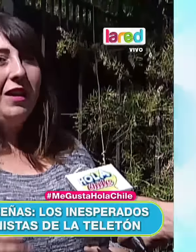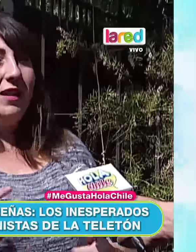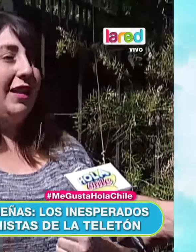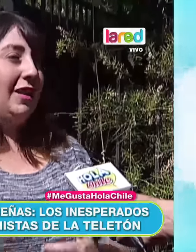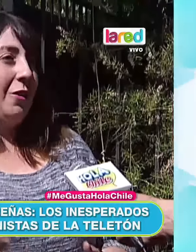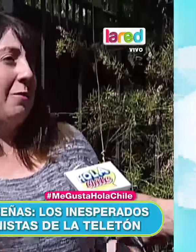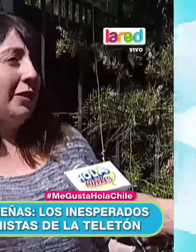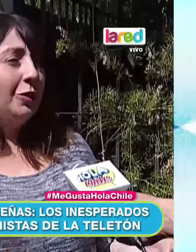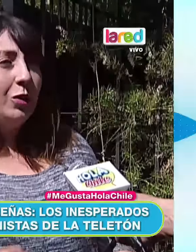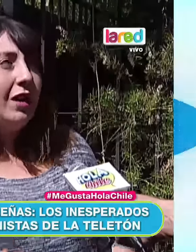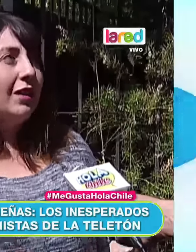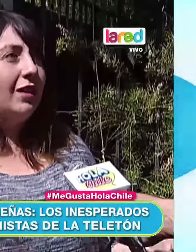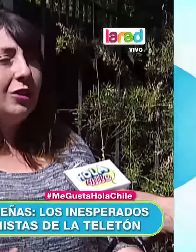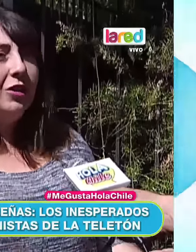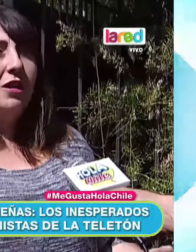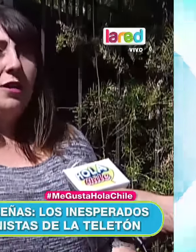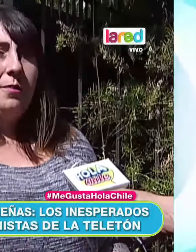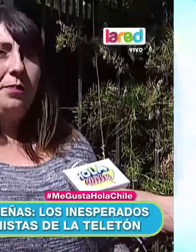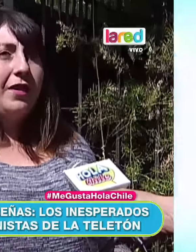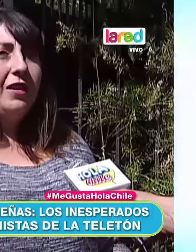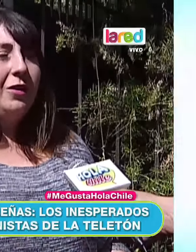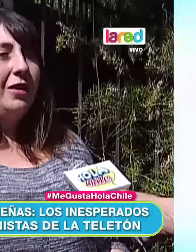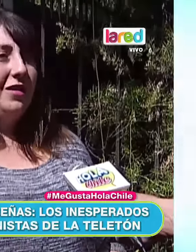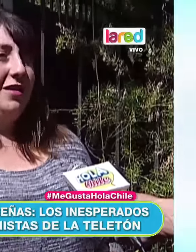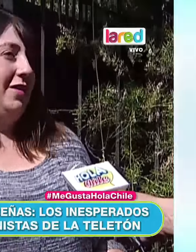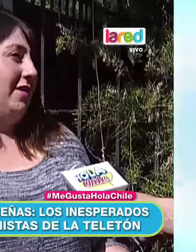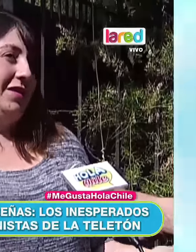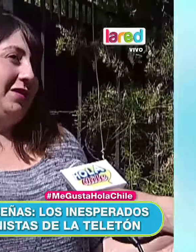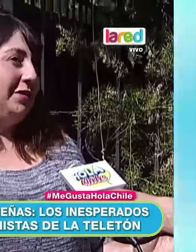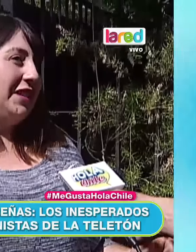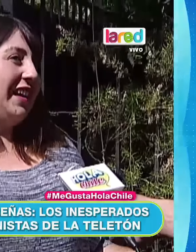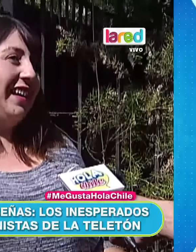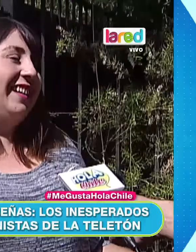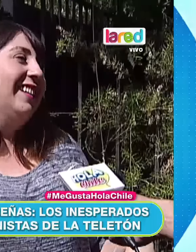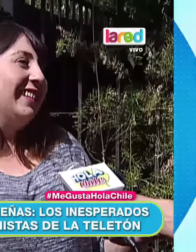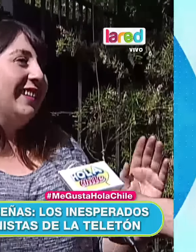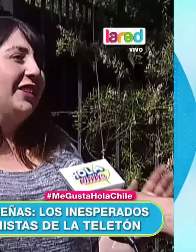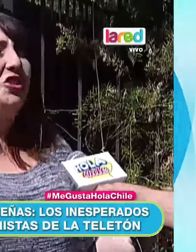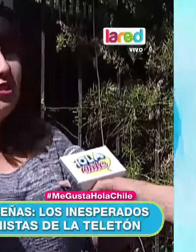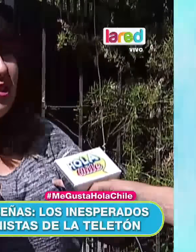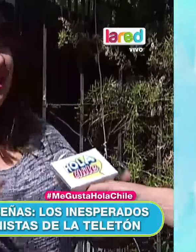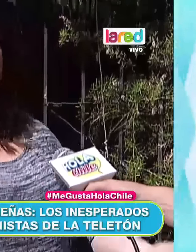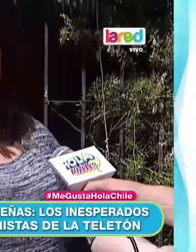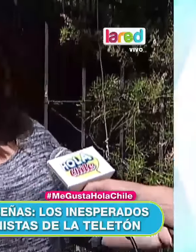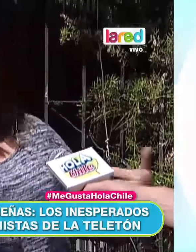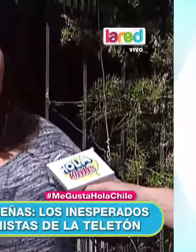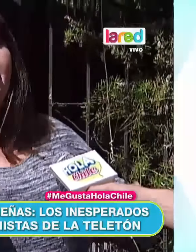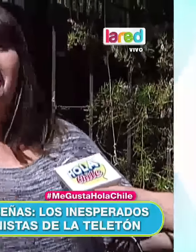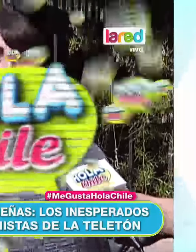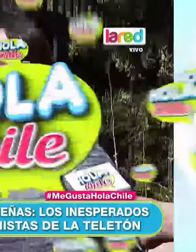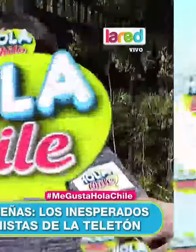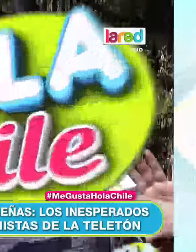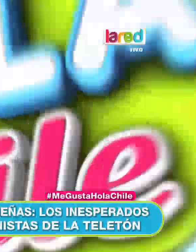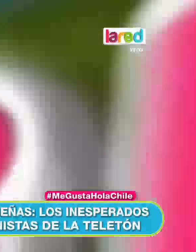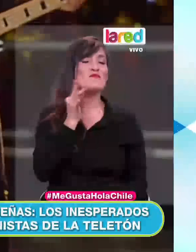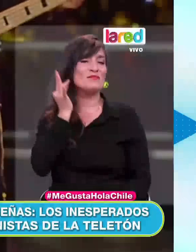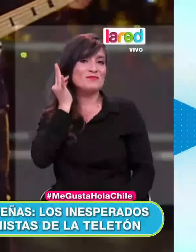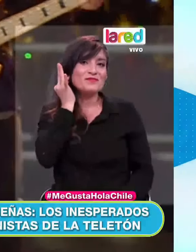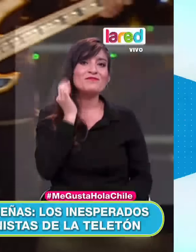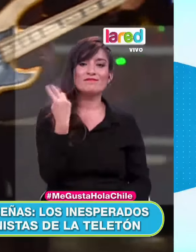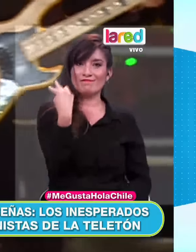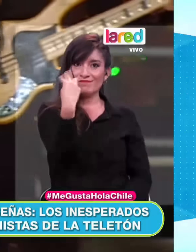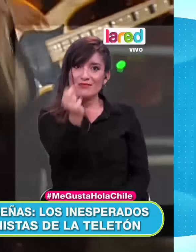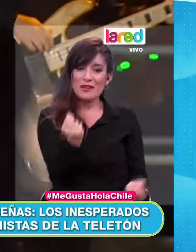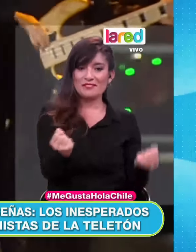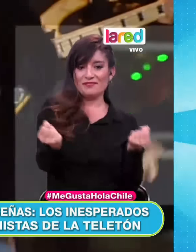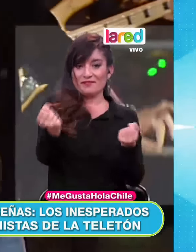amigos, oye, la estoy rompiendo en Twitter y todo. Y yo quedo así, no, o sea, yo, así como yo.